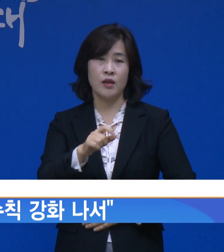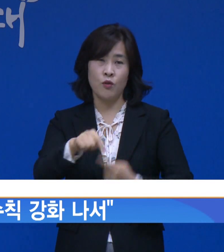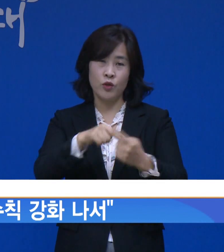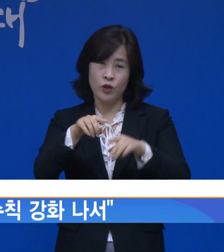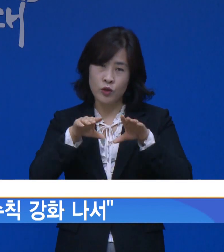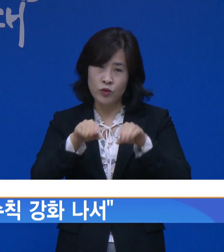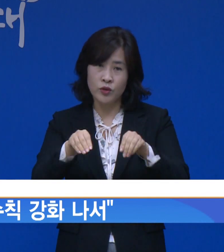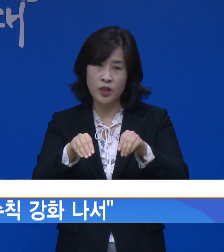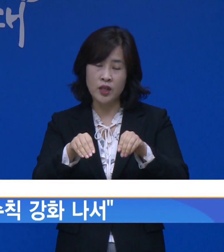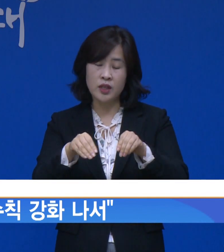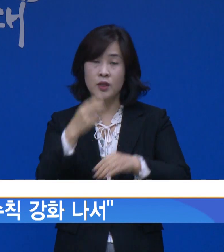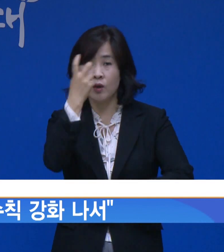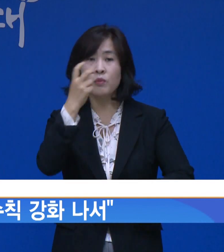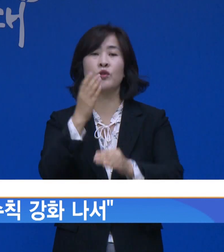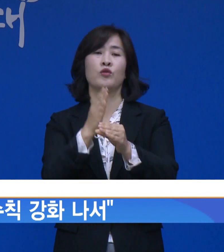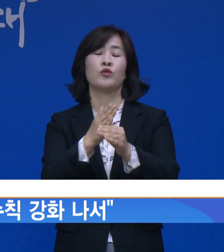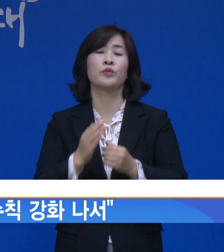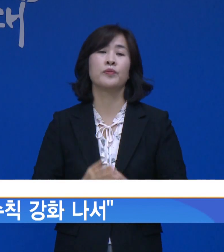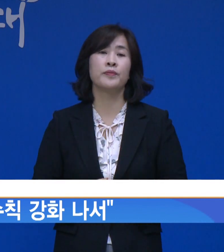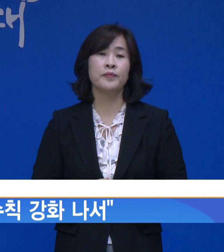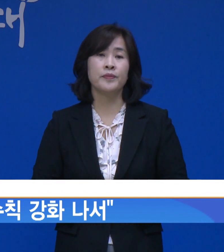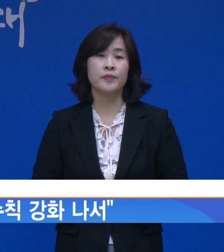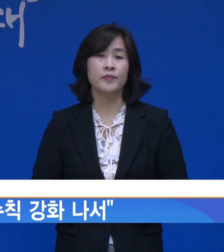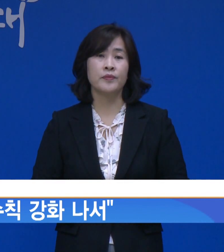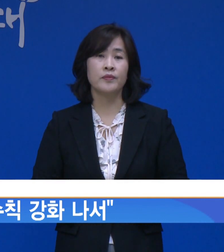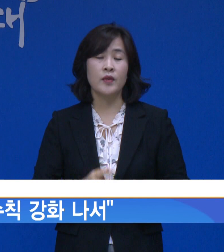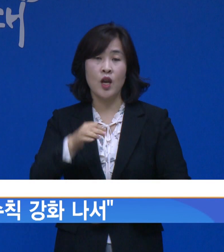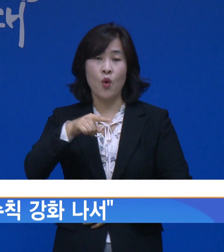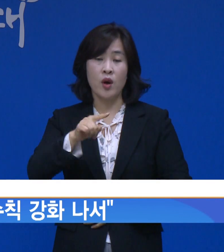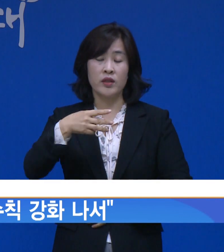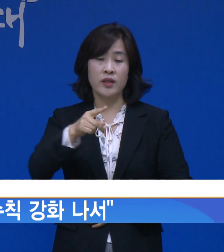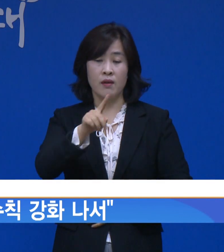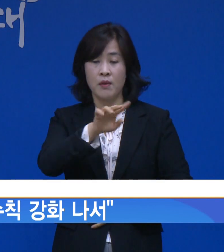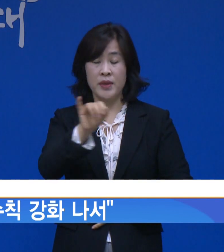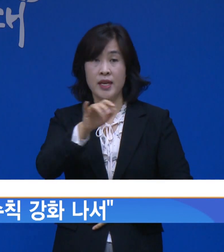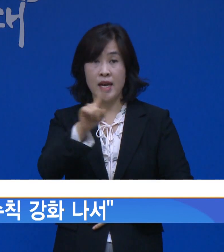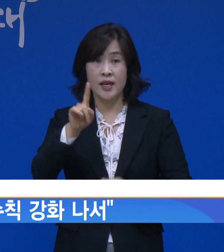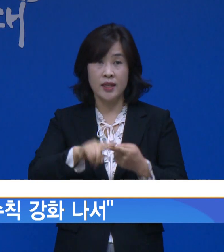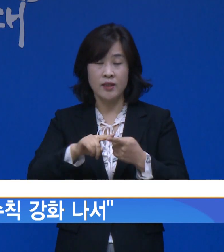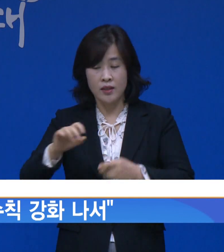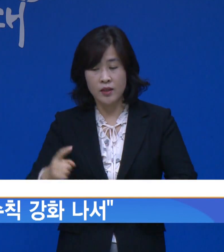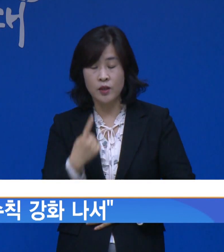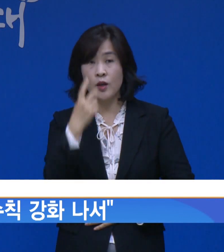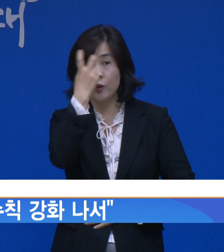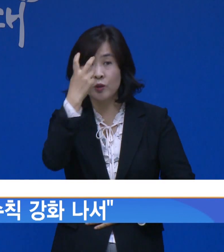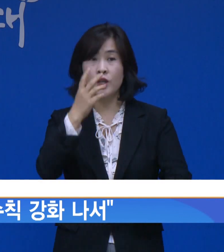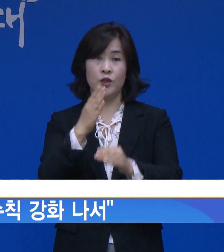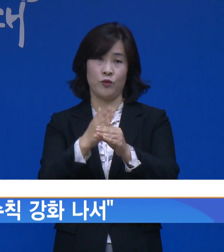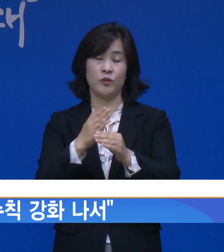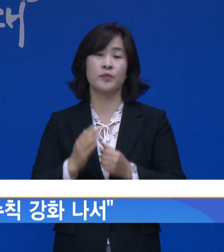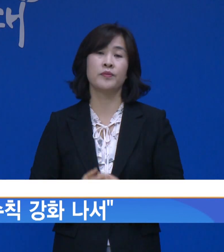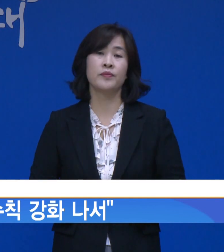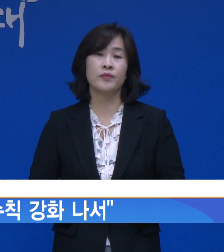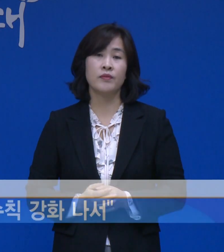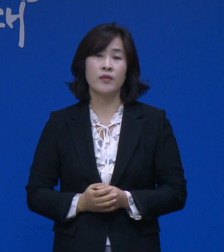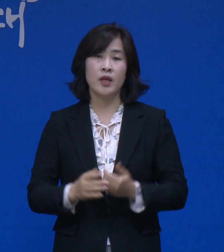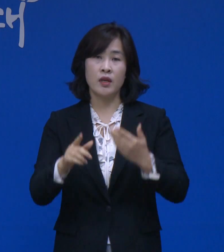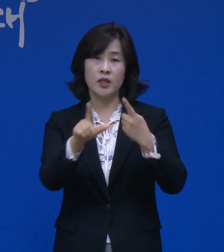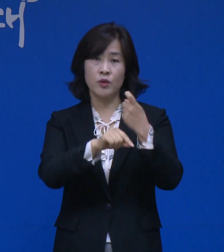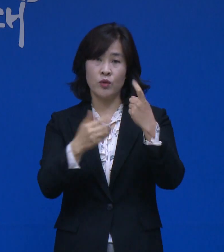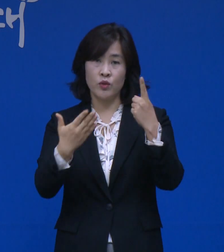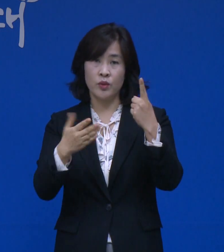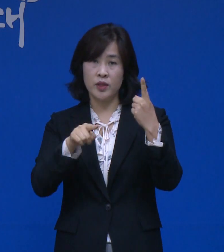제한을 적극 검토하겠습니다. 워터피아에 대해서는 여각조사 중에 있고